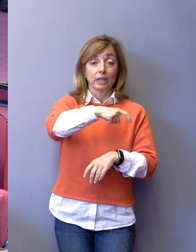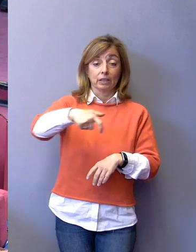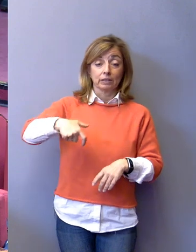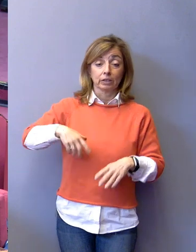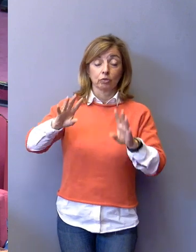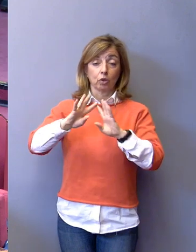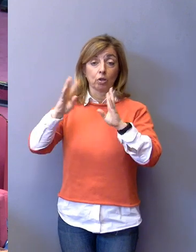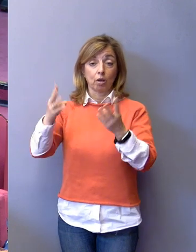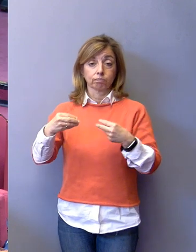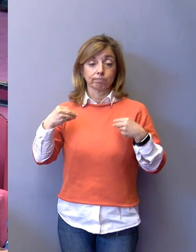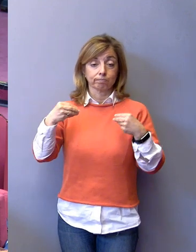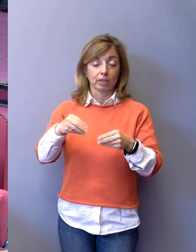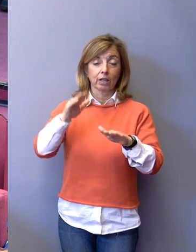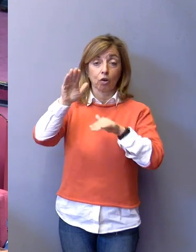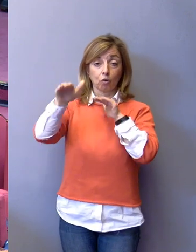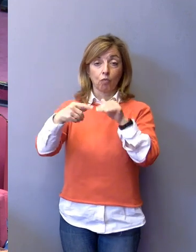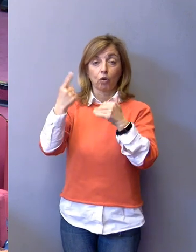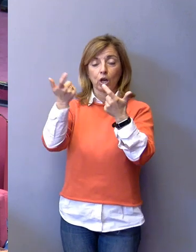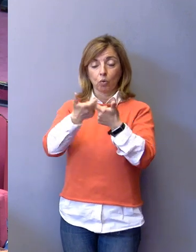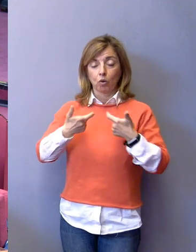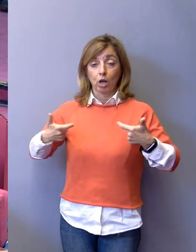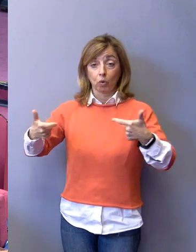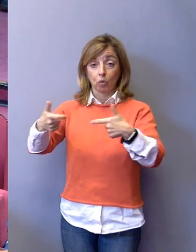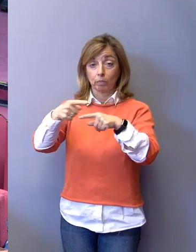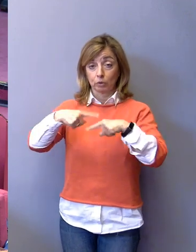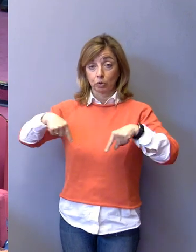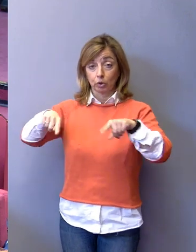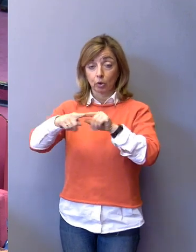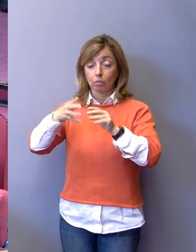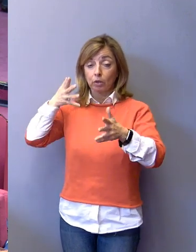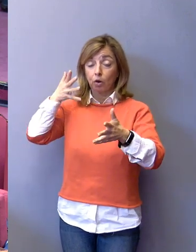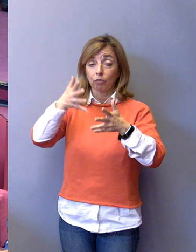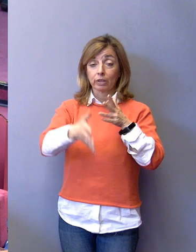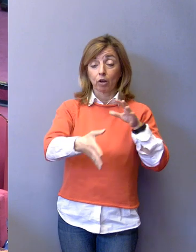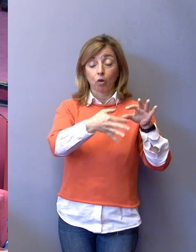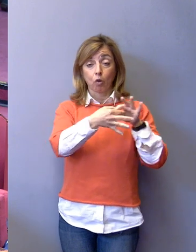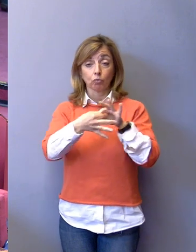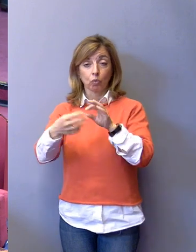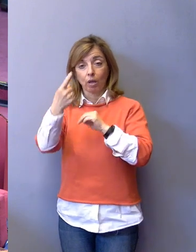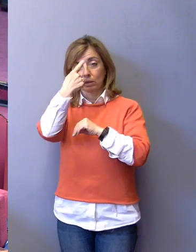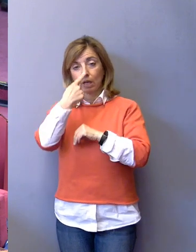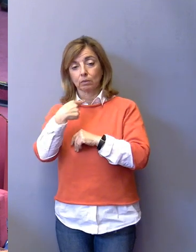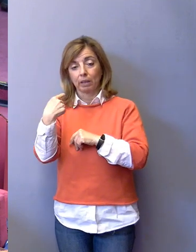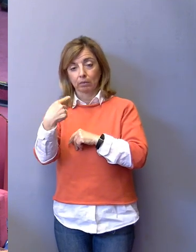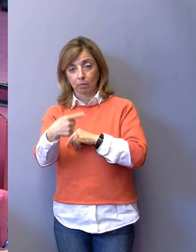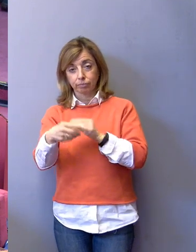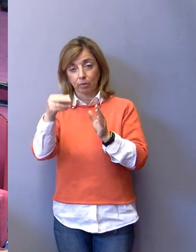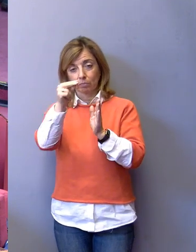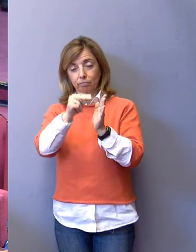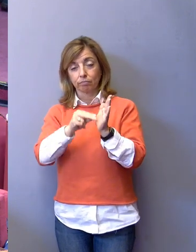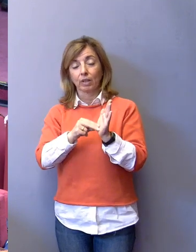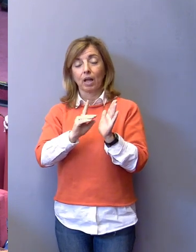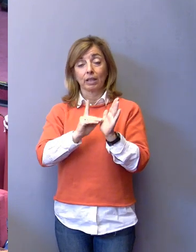venga convocata una commissione consiliare per approfondire le conseguenze di questo aspetto trattato dalla delibera